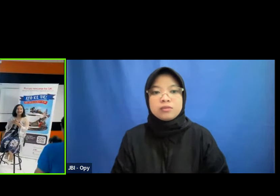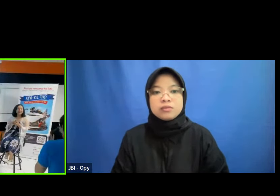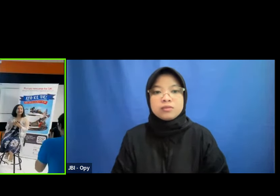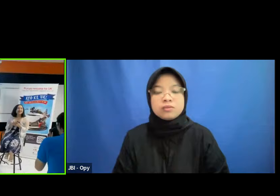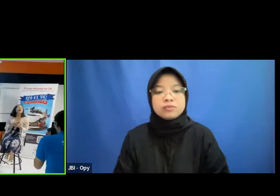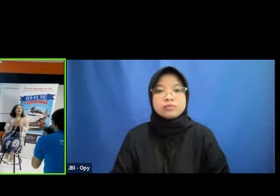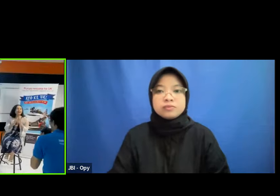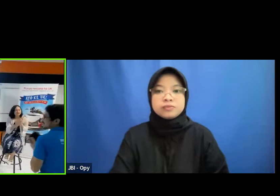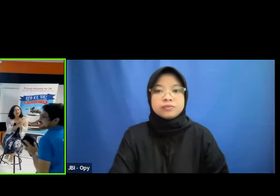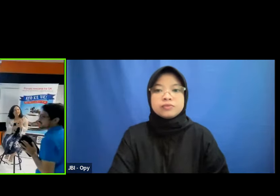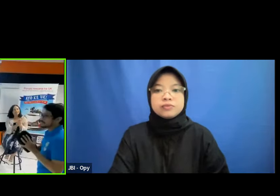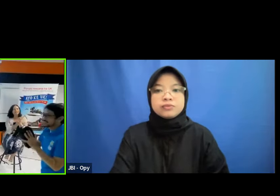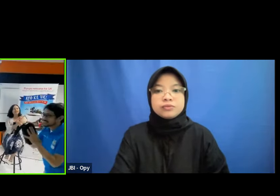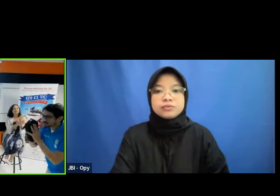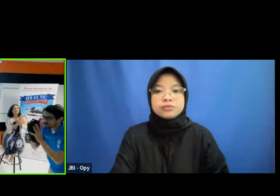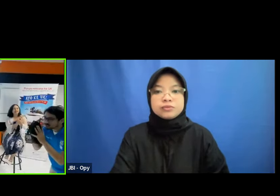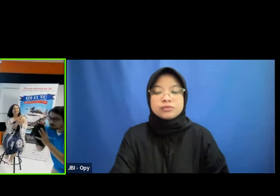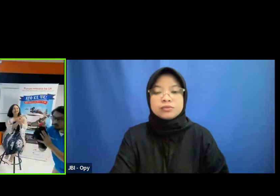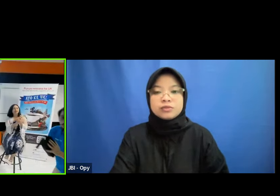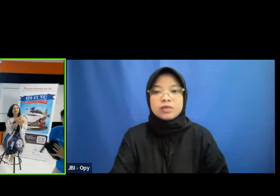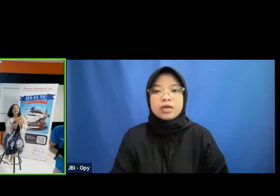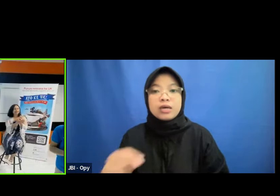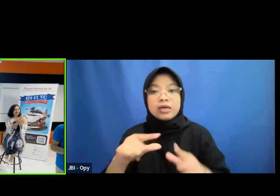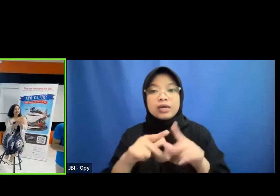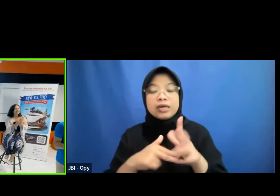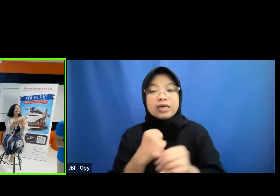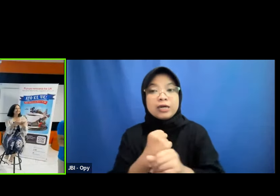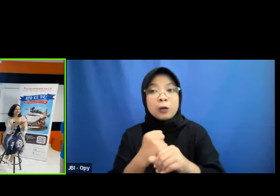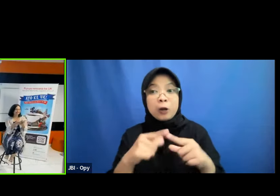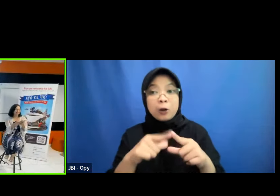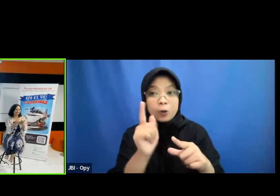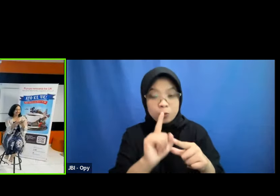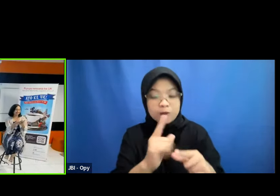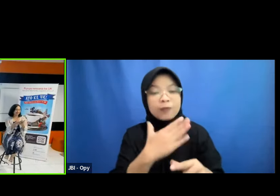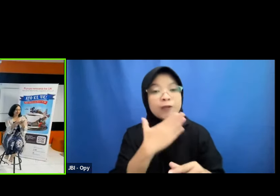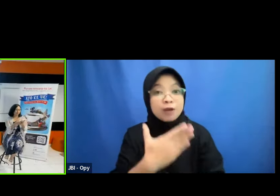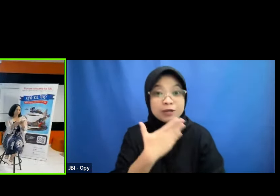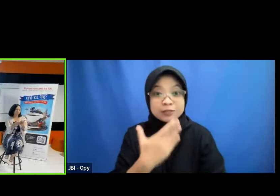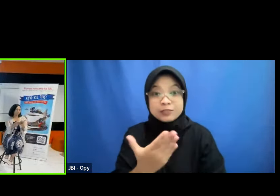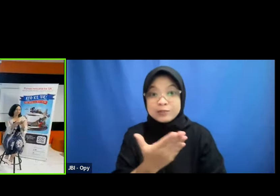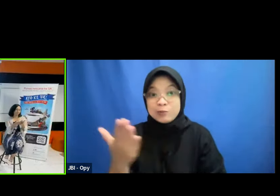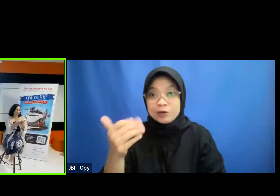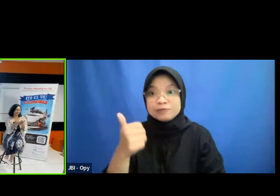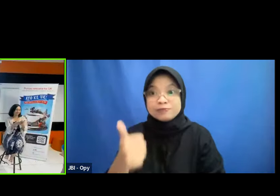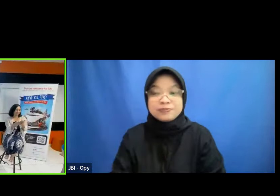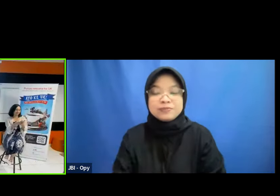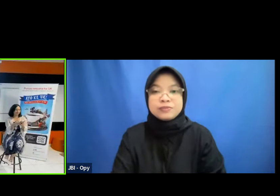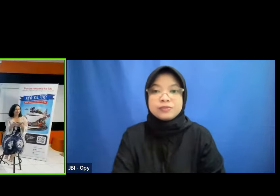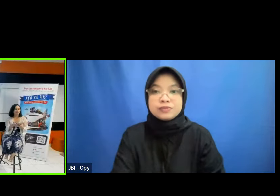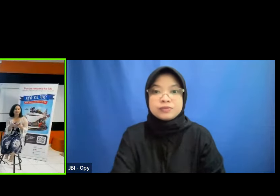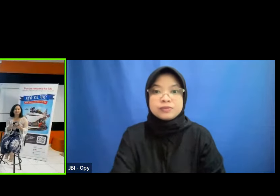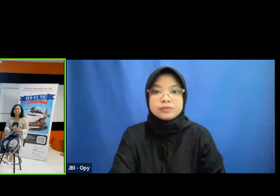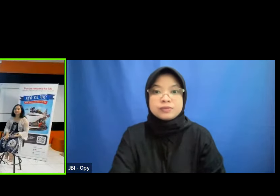a okeasih banyak Mas ang